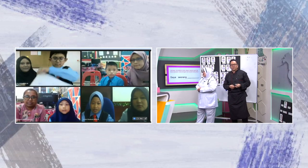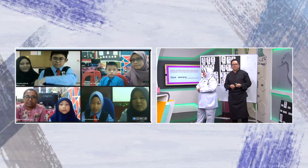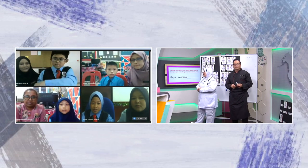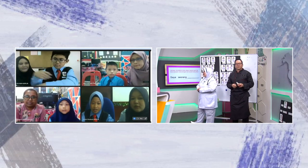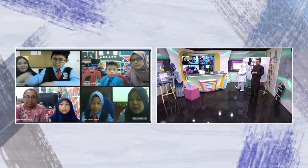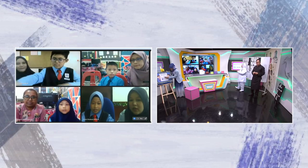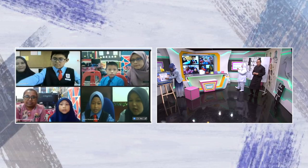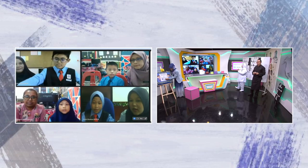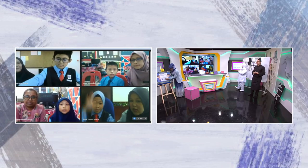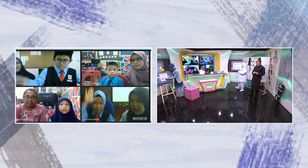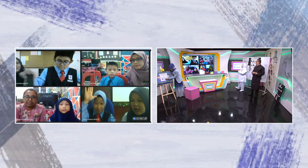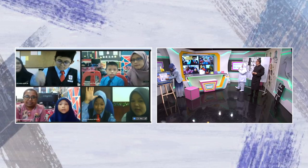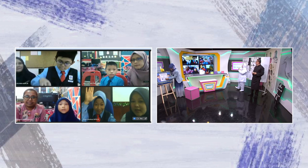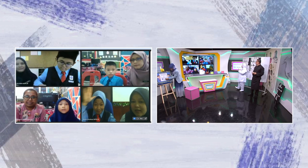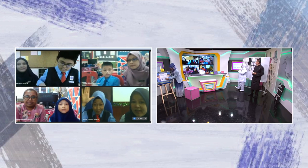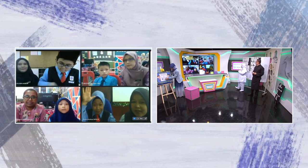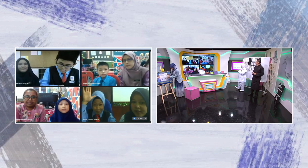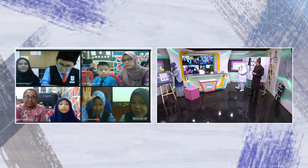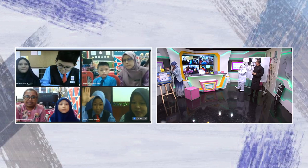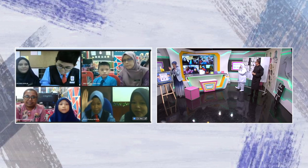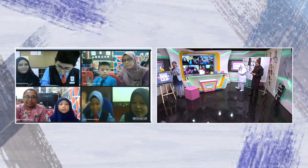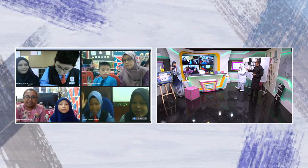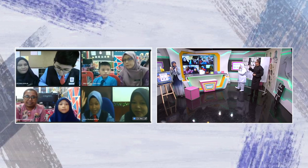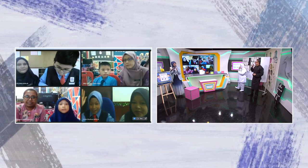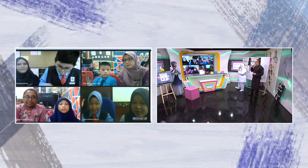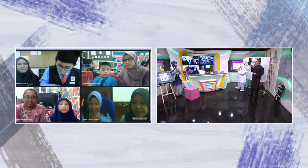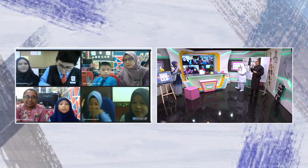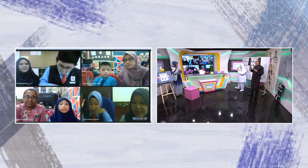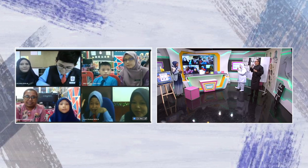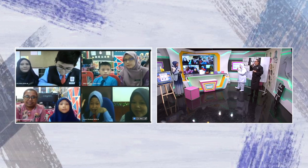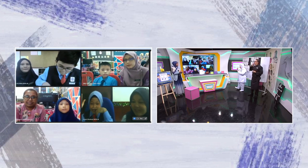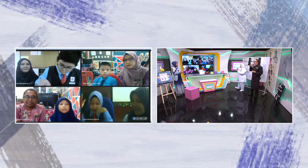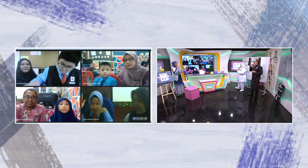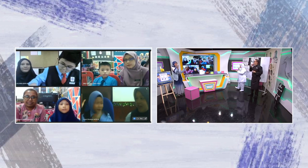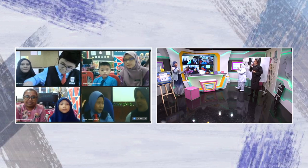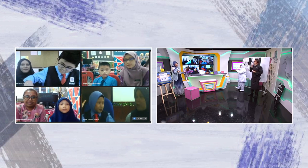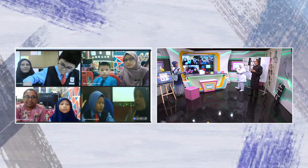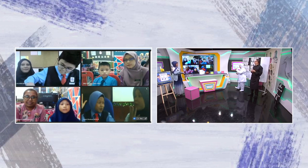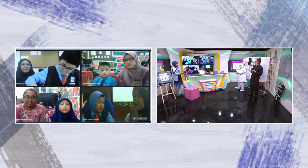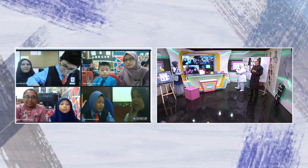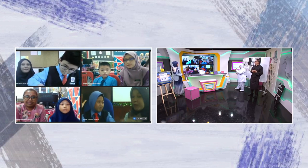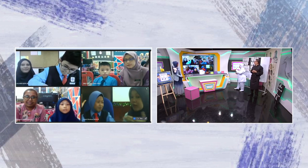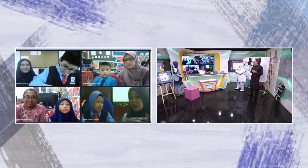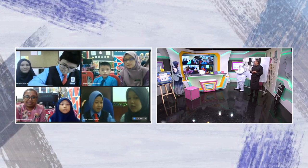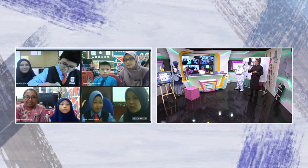untuk Ruin. Okey. Oi, Halisha. Halisha nak cuba macam mana? Boleh silakan.